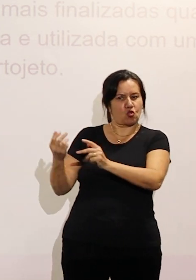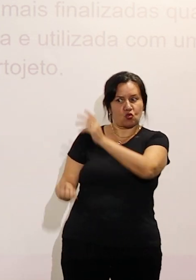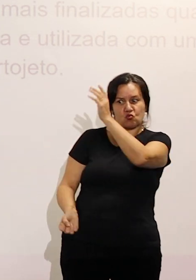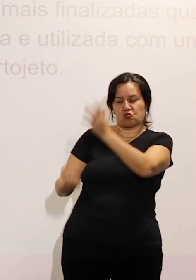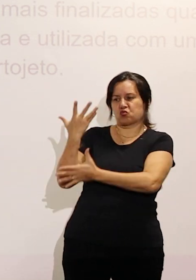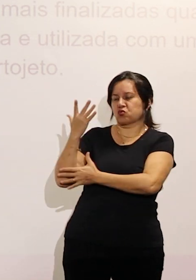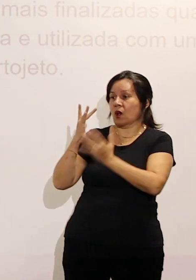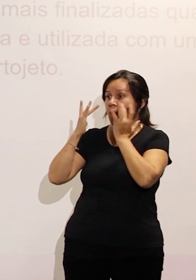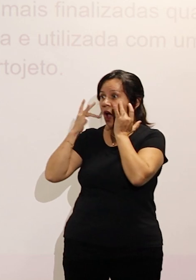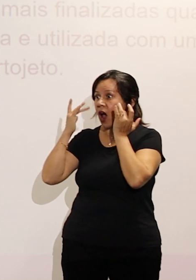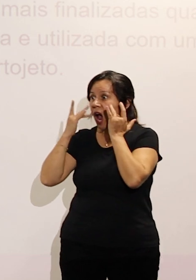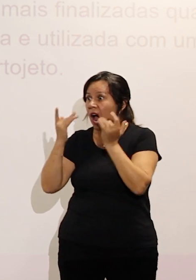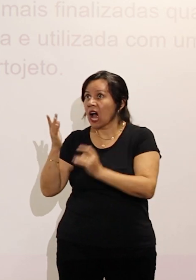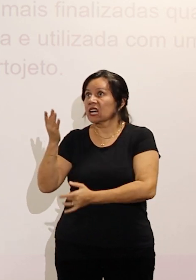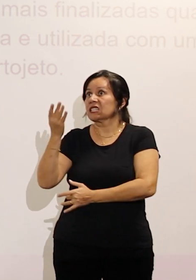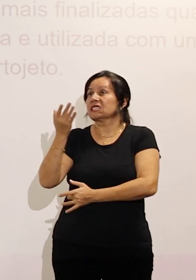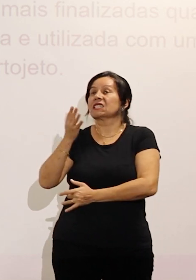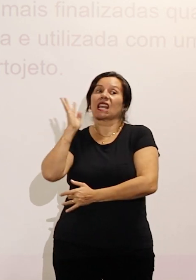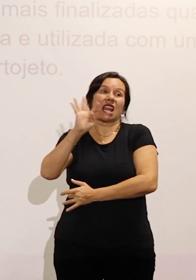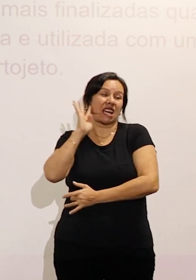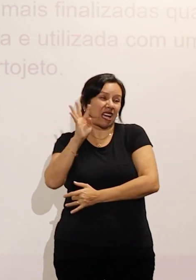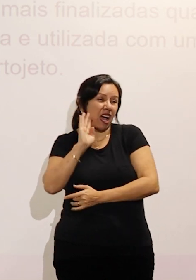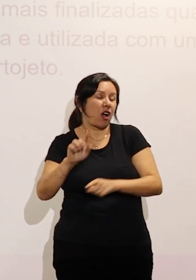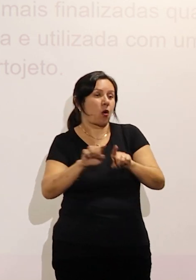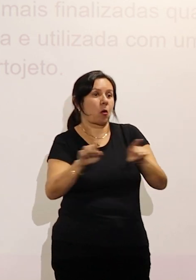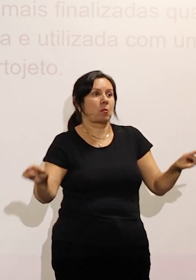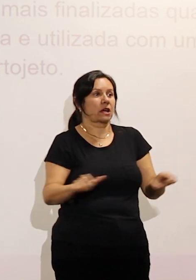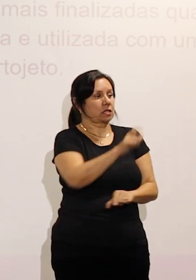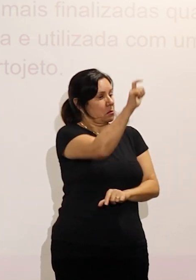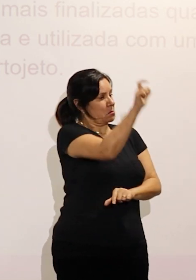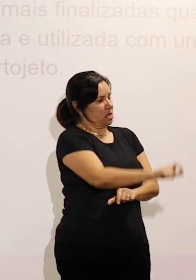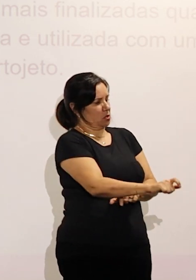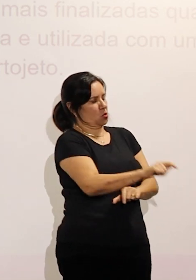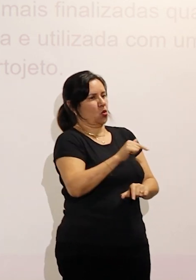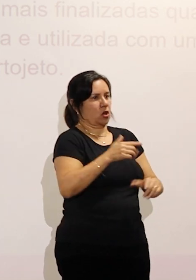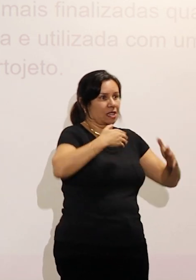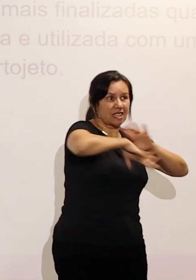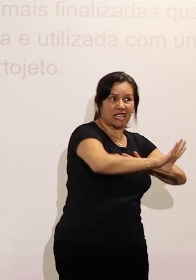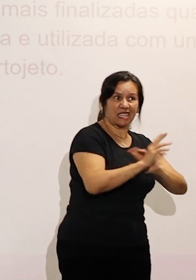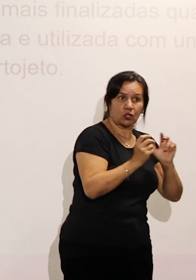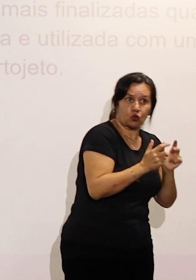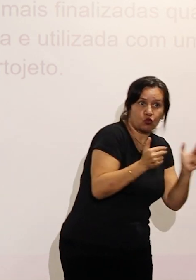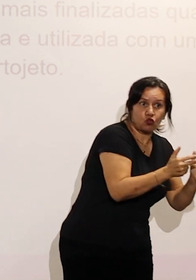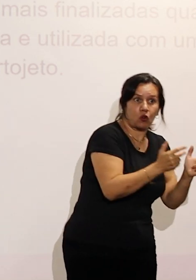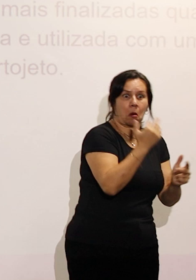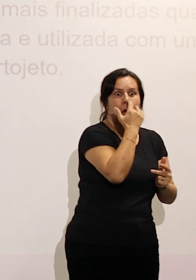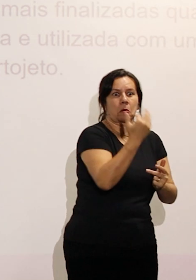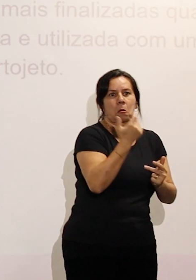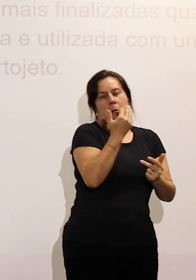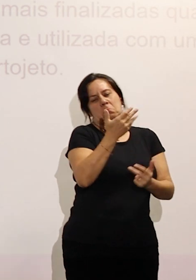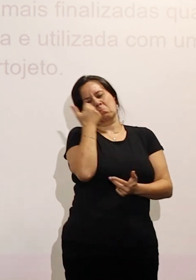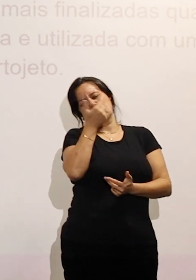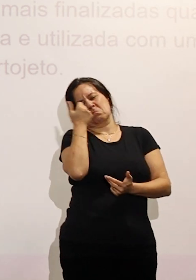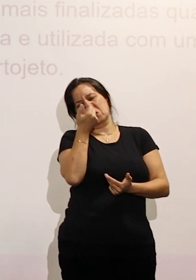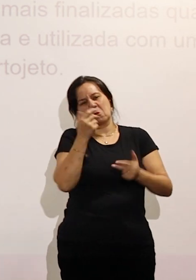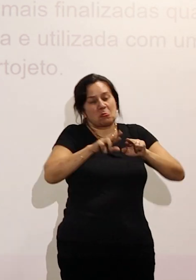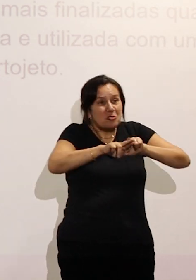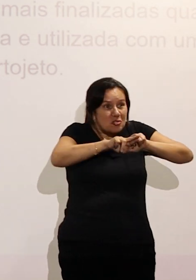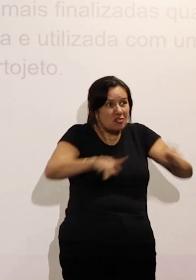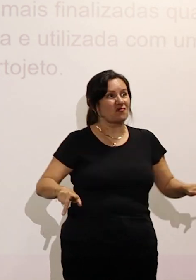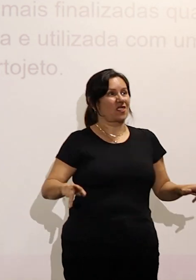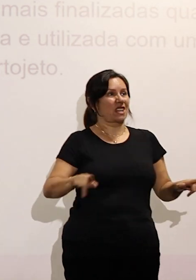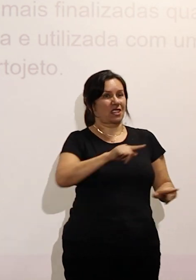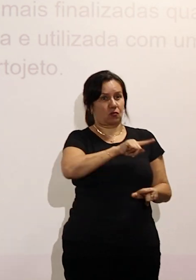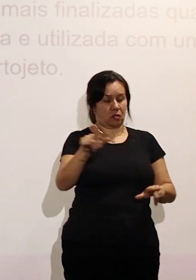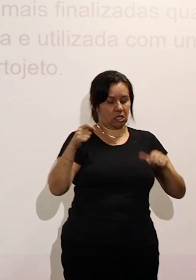ficava uma ideia muito legal para imaginar um personagem, mas na hora que o personagem estava no jogo você precisava de uma cor mais vibrante, ou você